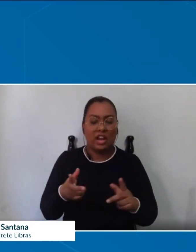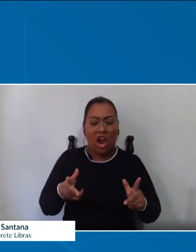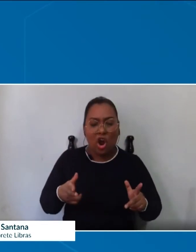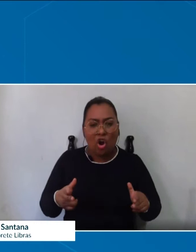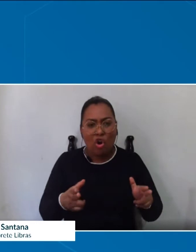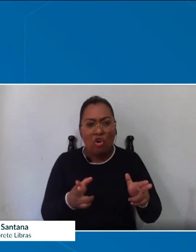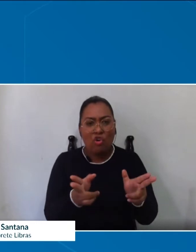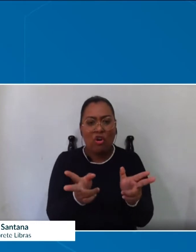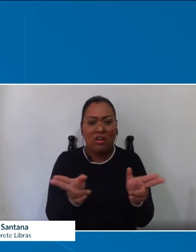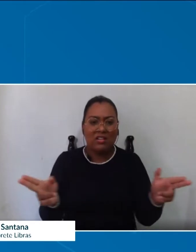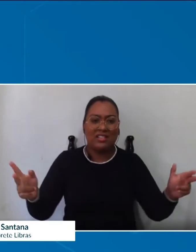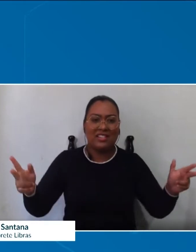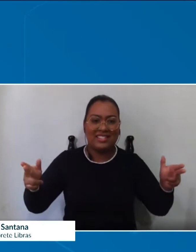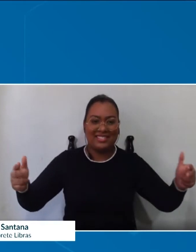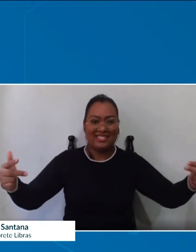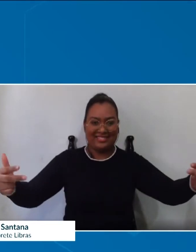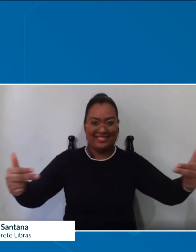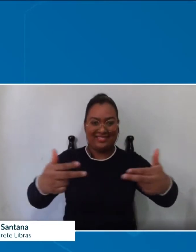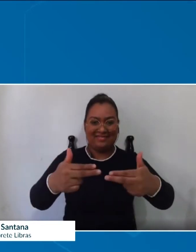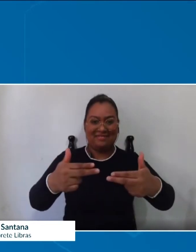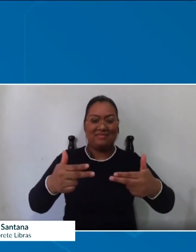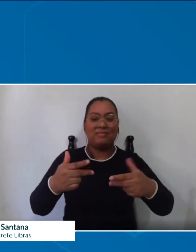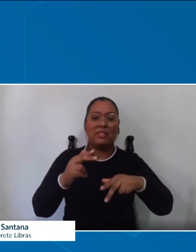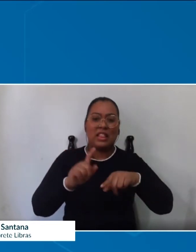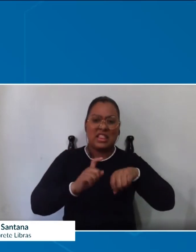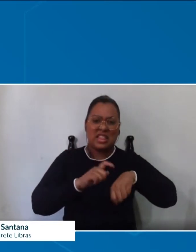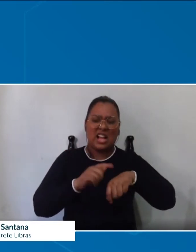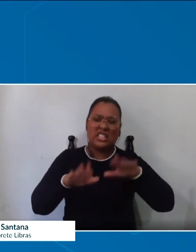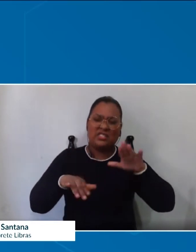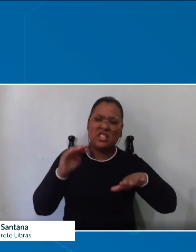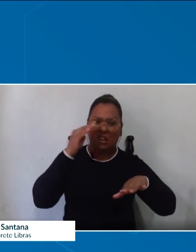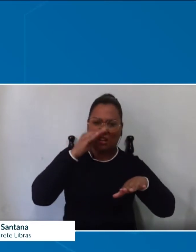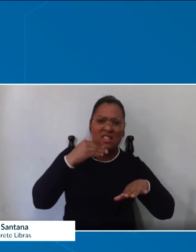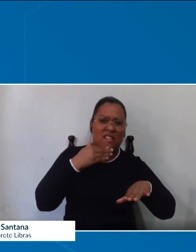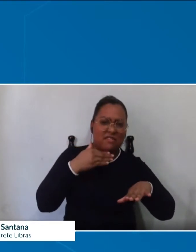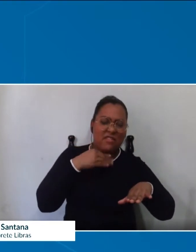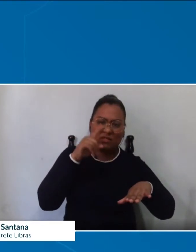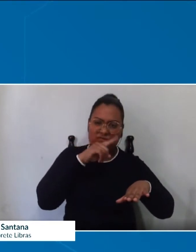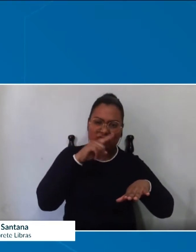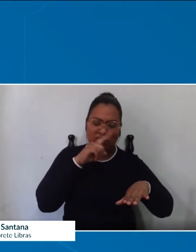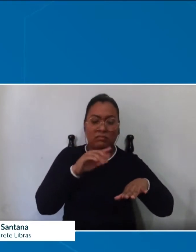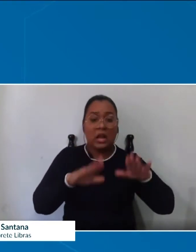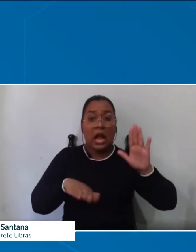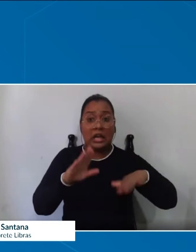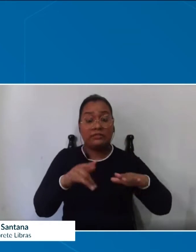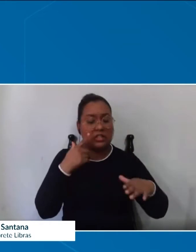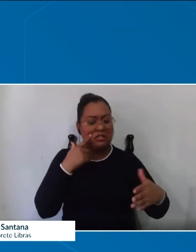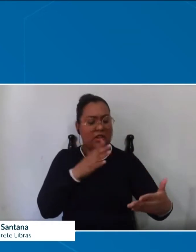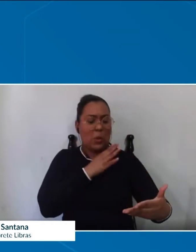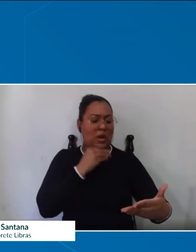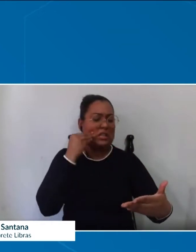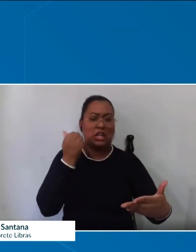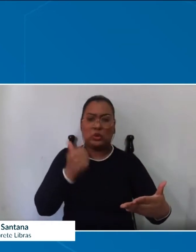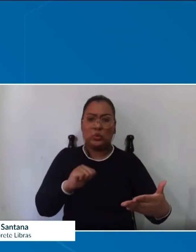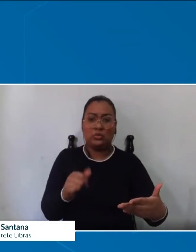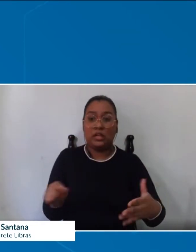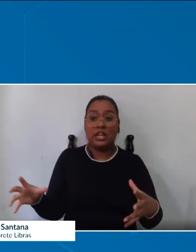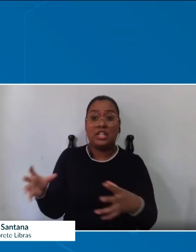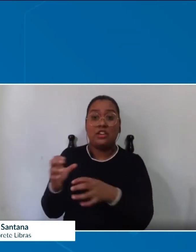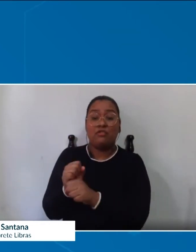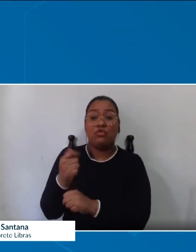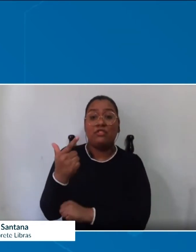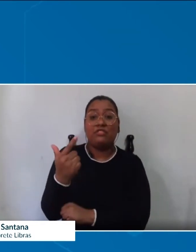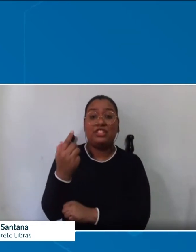serem irregulares, se perde no controle de qualidade. Isso representa um mercado de 23 bilhões de dólares no